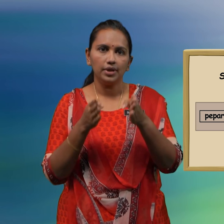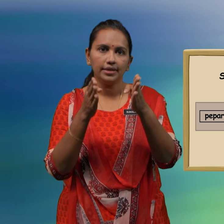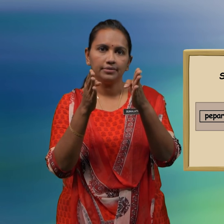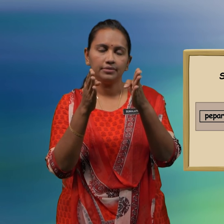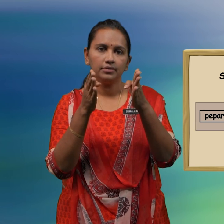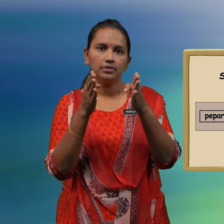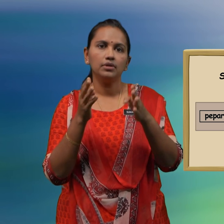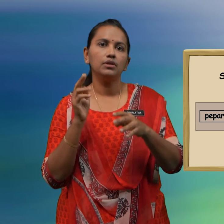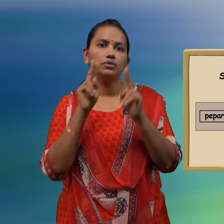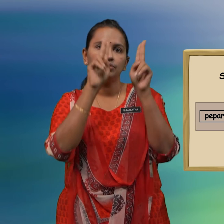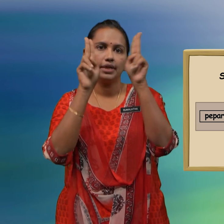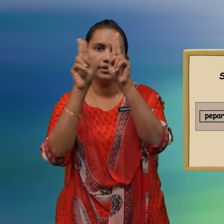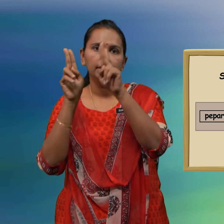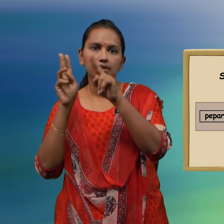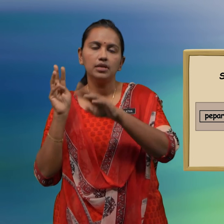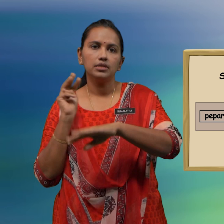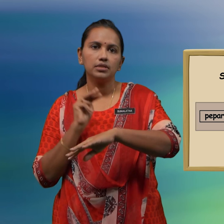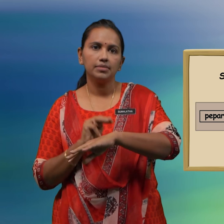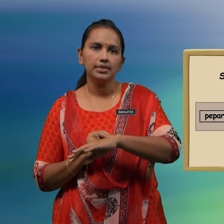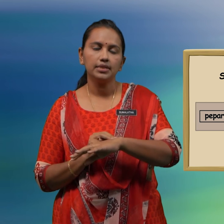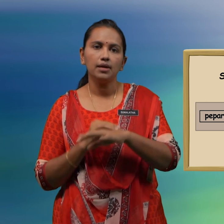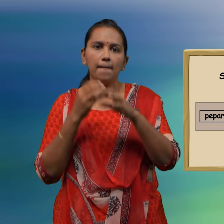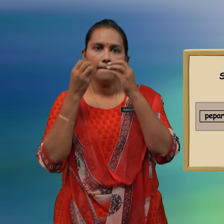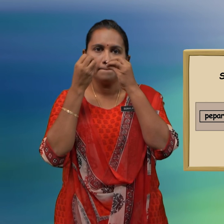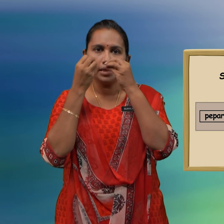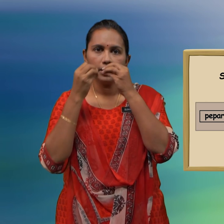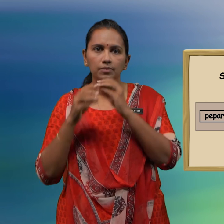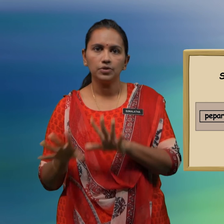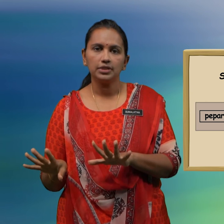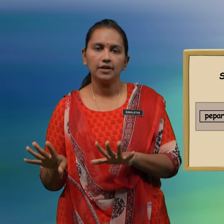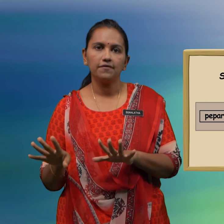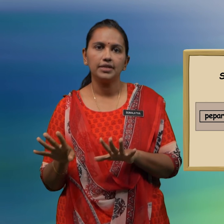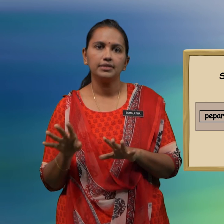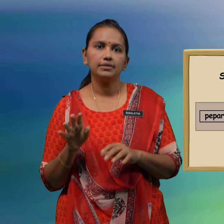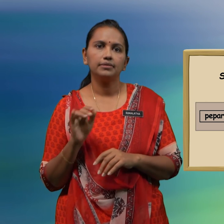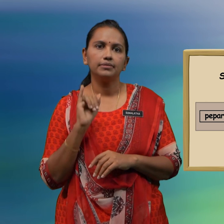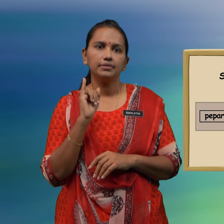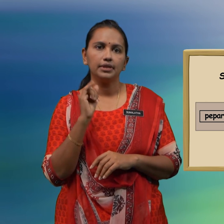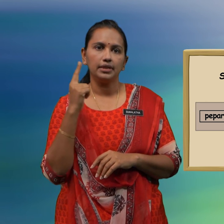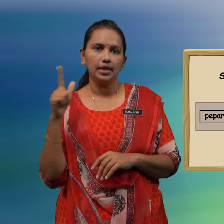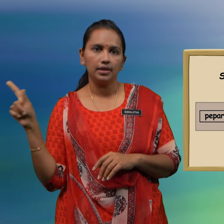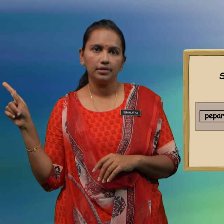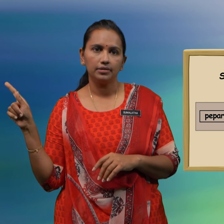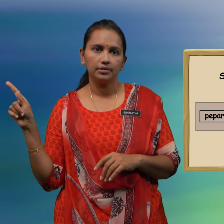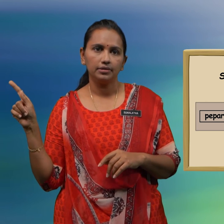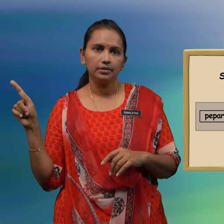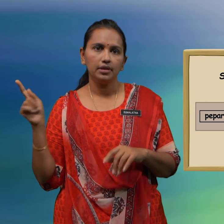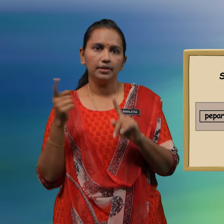Laluan udara semasa menghembus nafas ialah